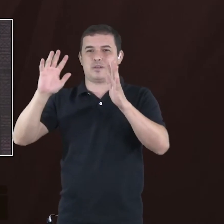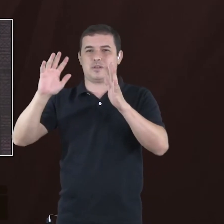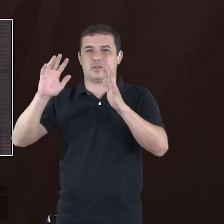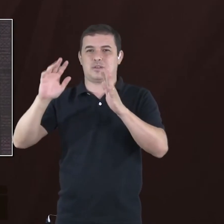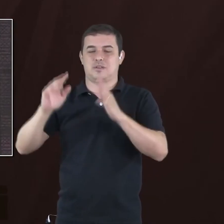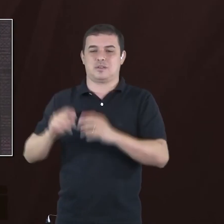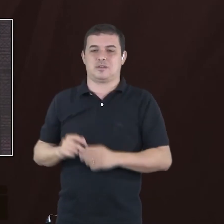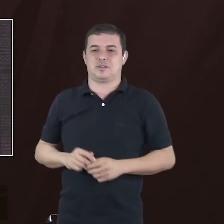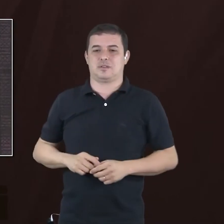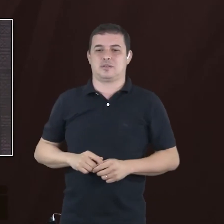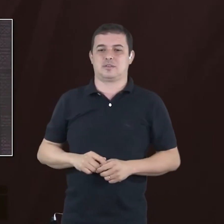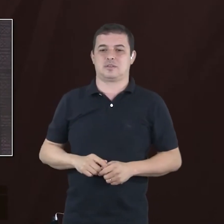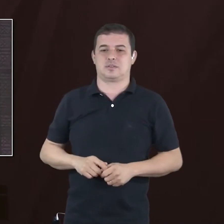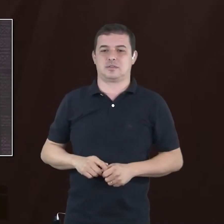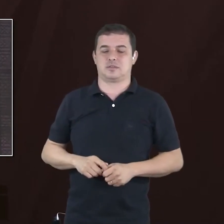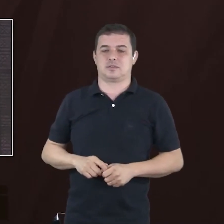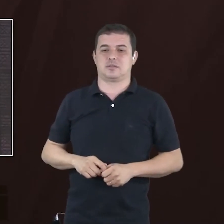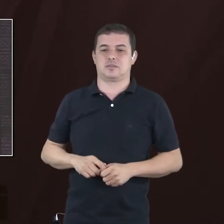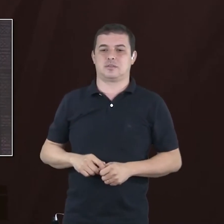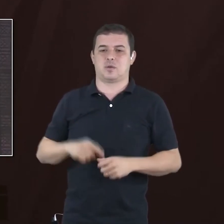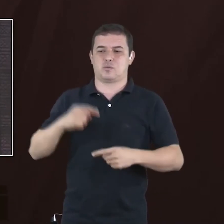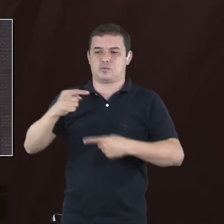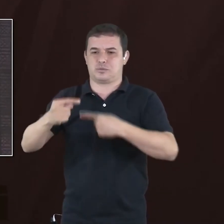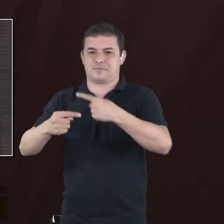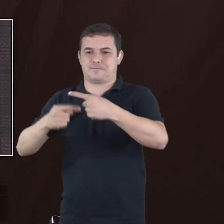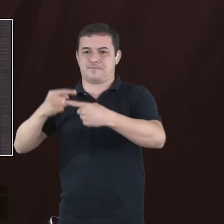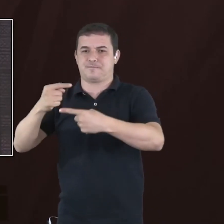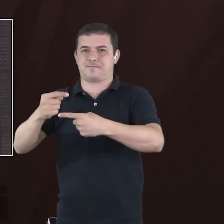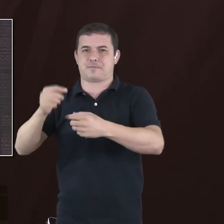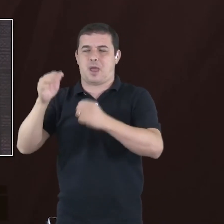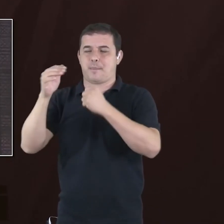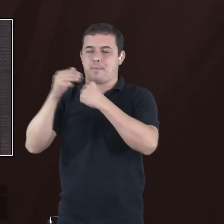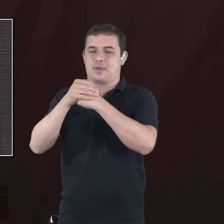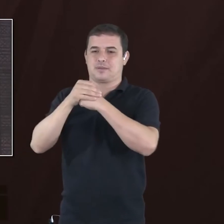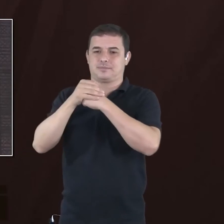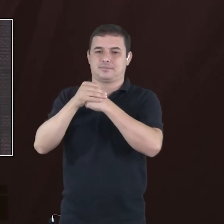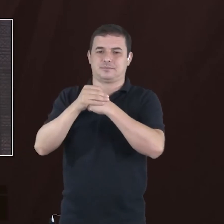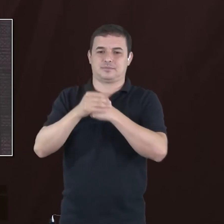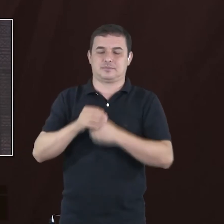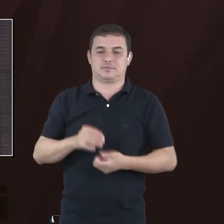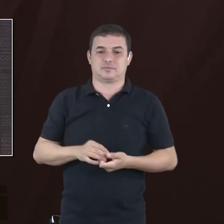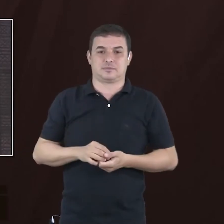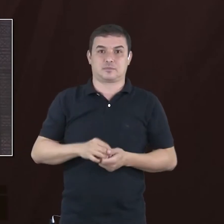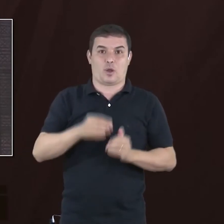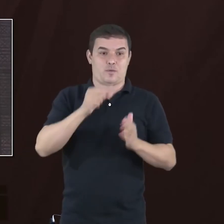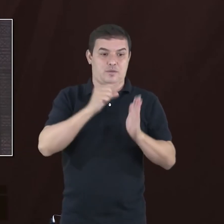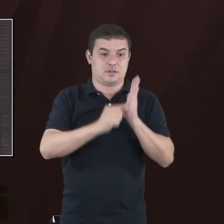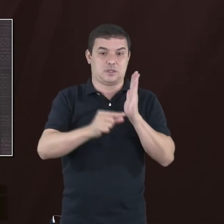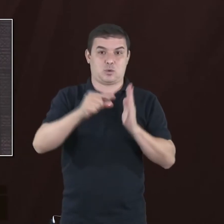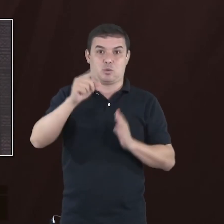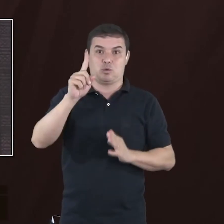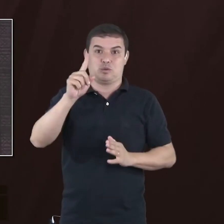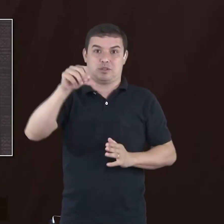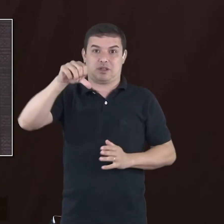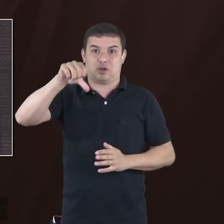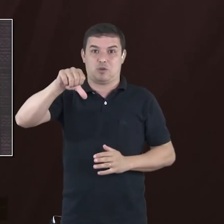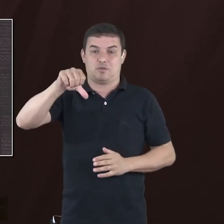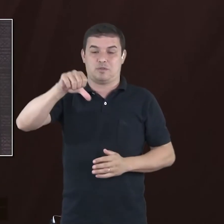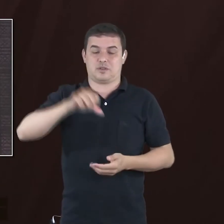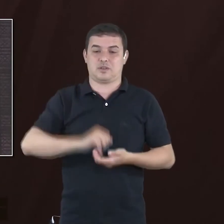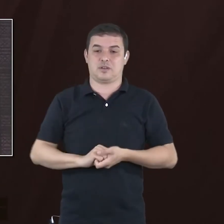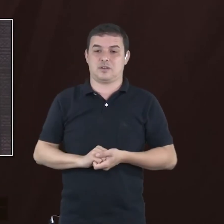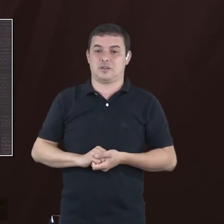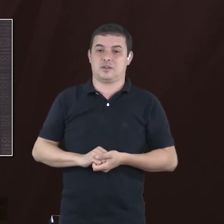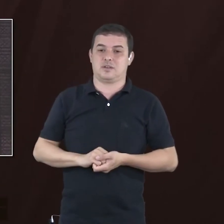séculos, amém. Dá uma olhada no versículo 19, não acabou não. Versículo 19, saúda Prisca e